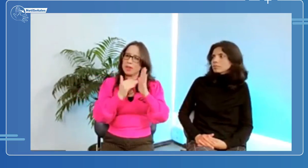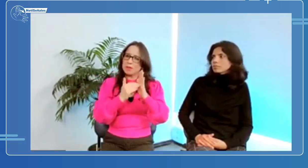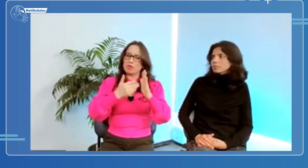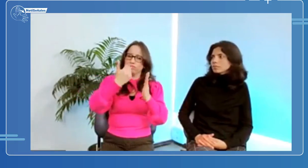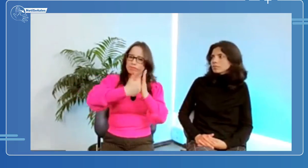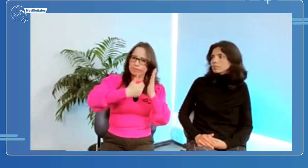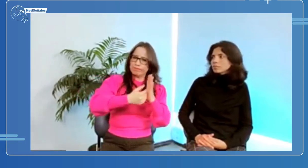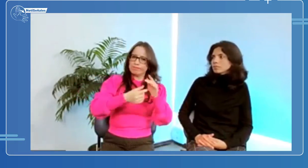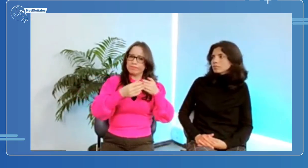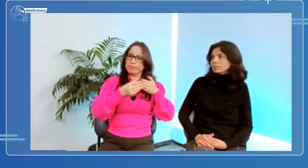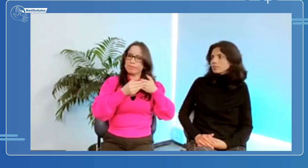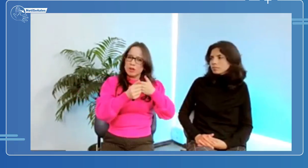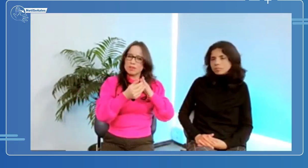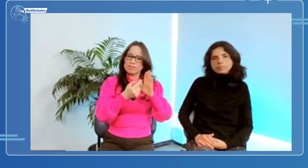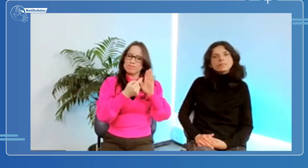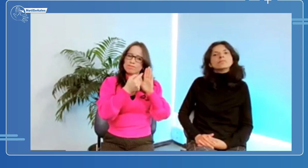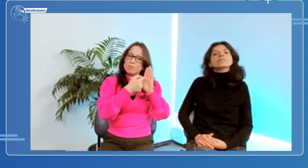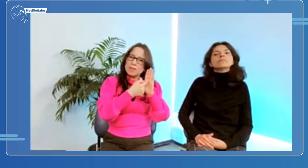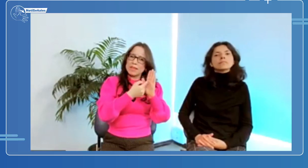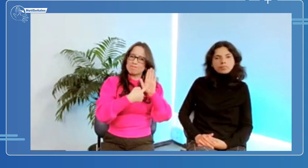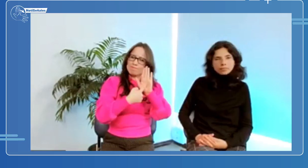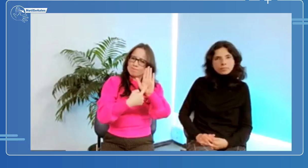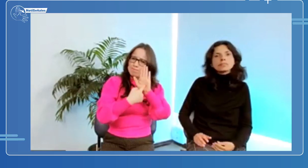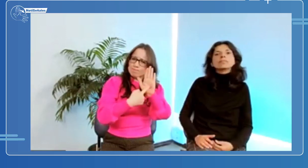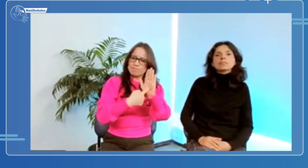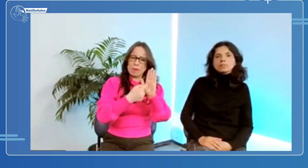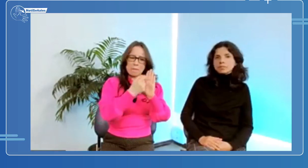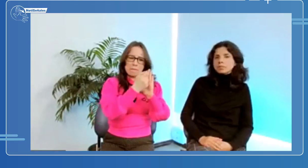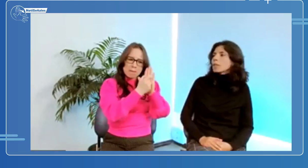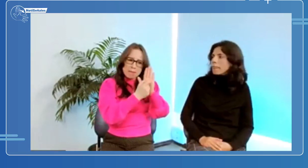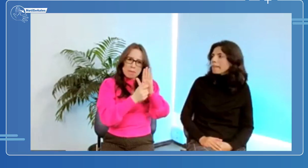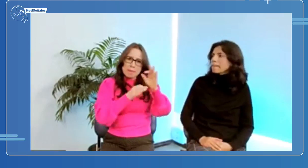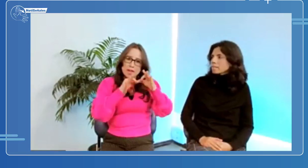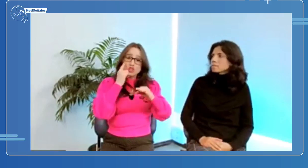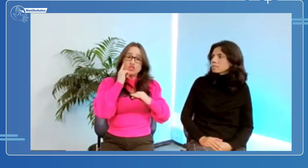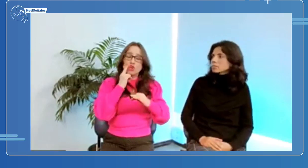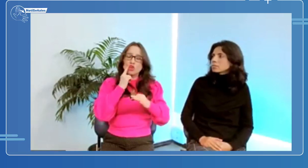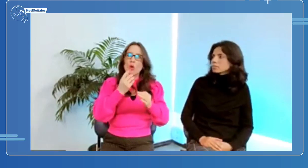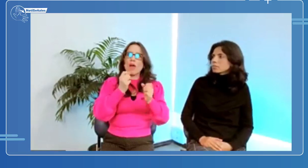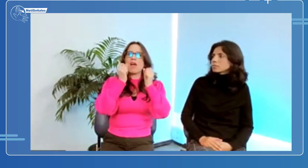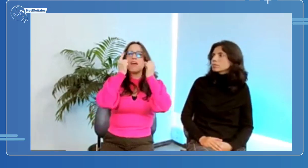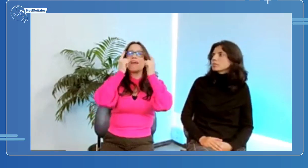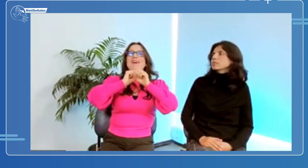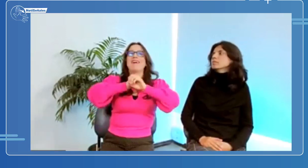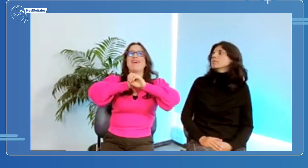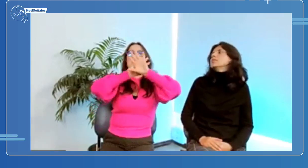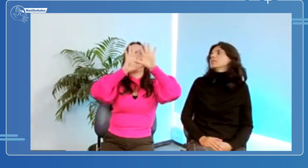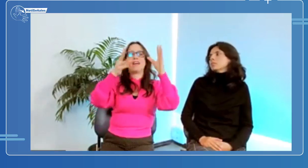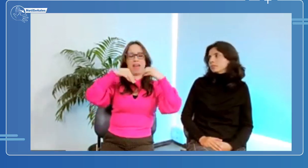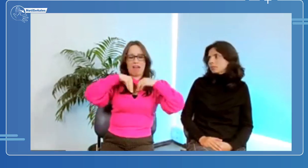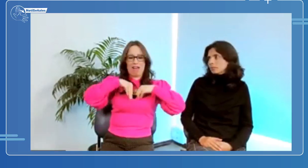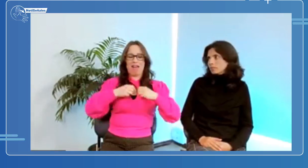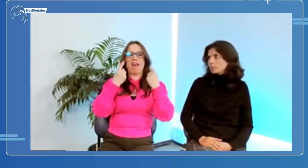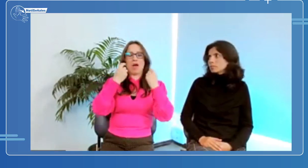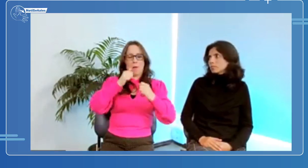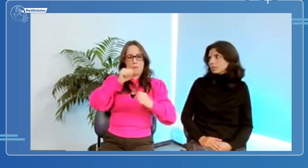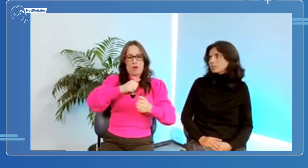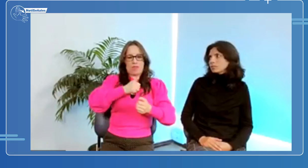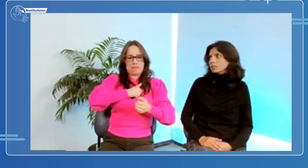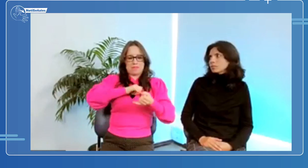pueden ser orientadas en un periodo de 1 hora, dando ejemplos, manifestando de dónde sale todo